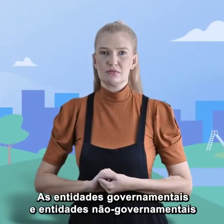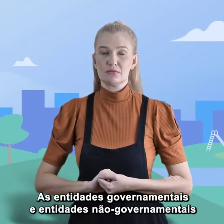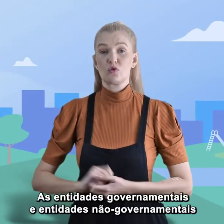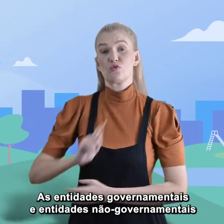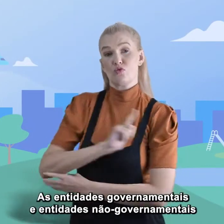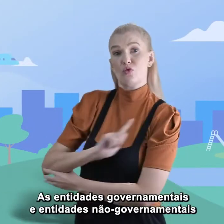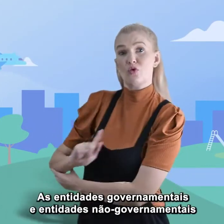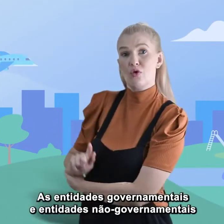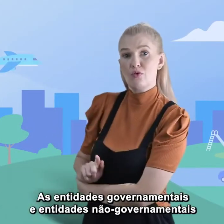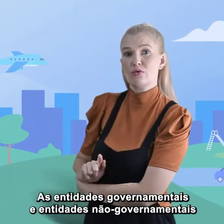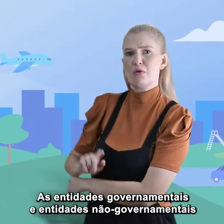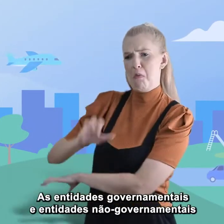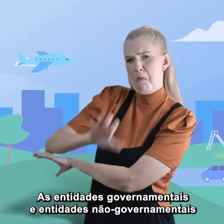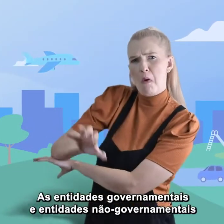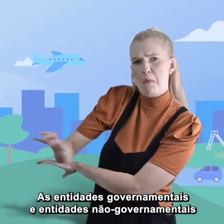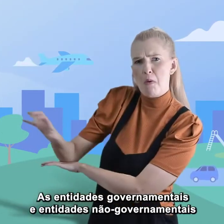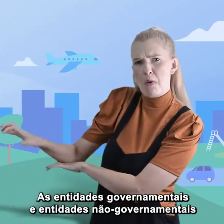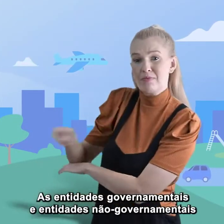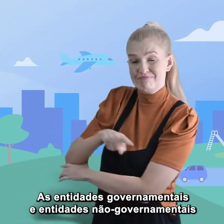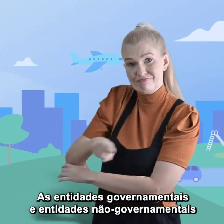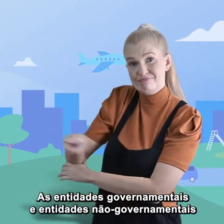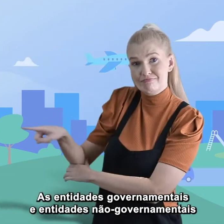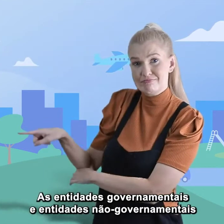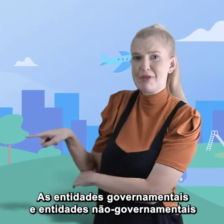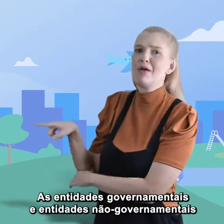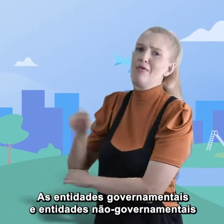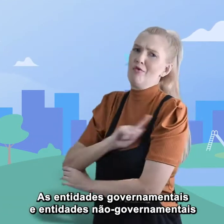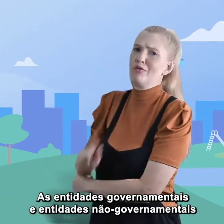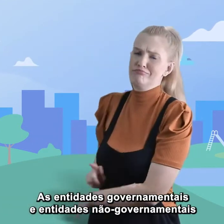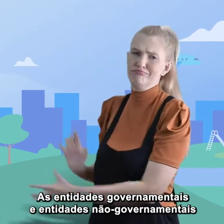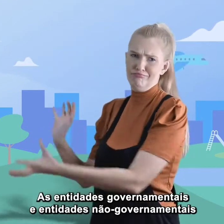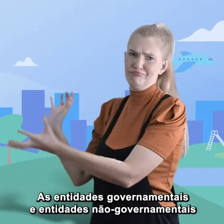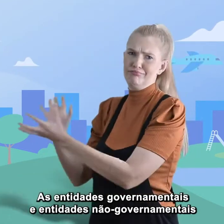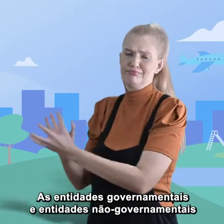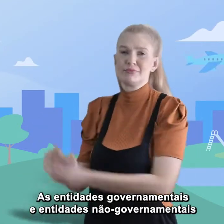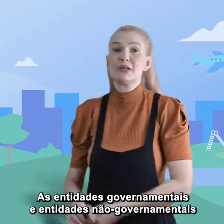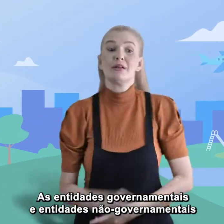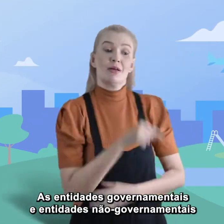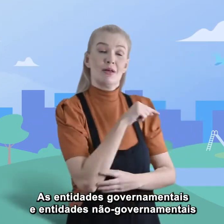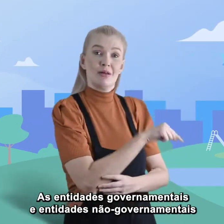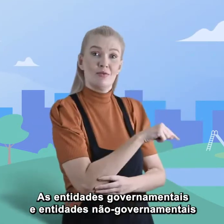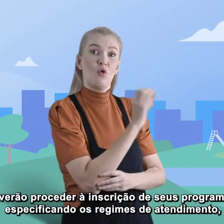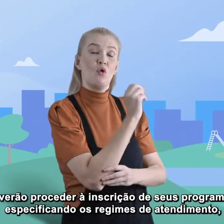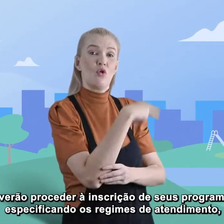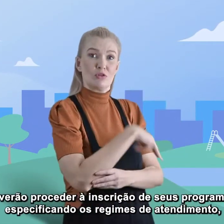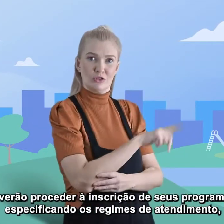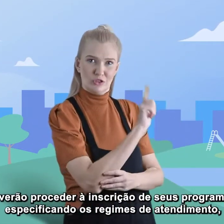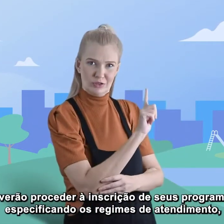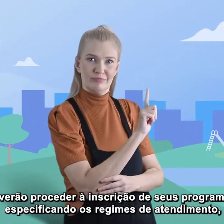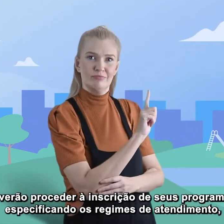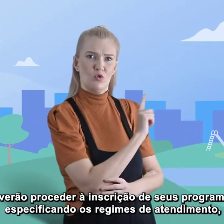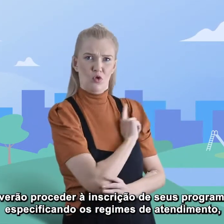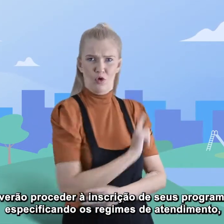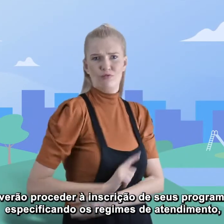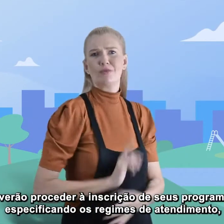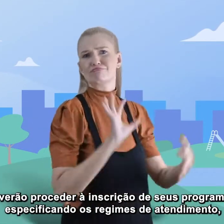As entidades governamentais e entidades não governamentais deverão proceder à inscrição